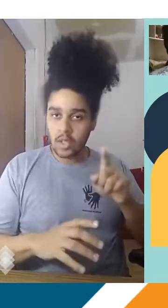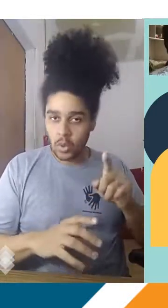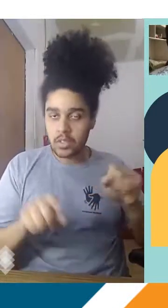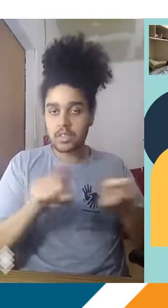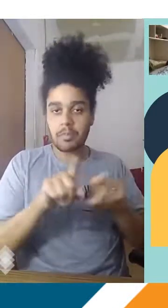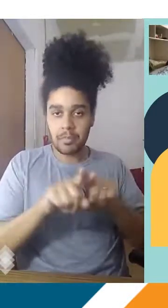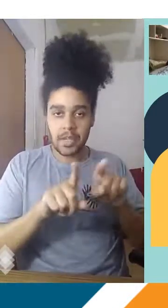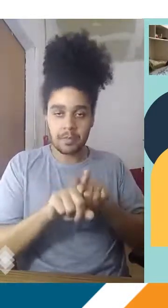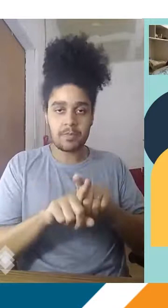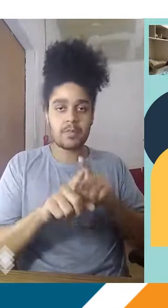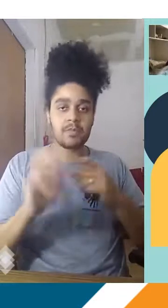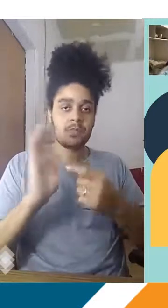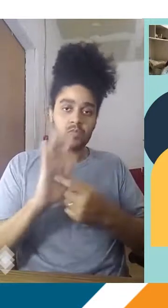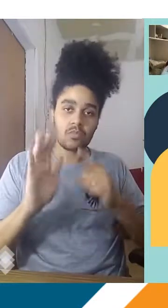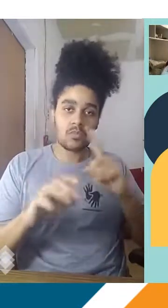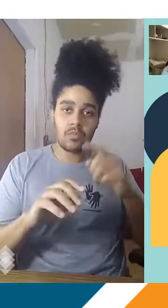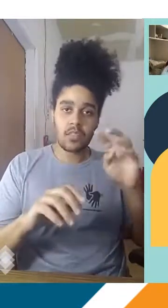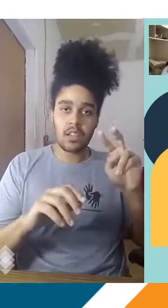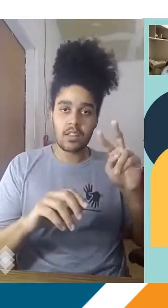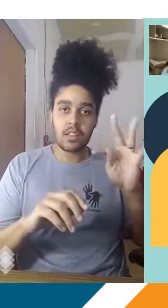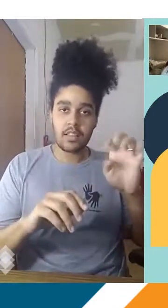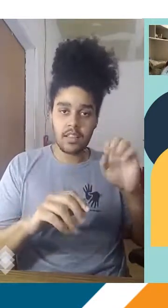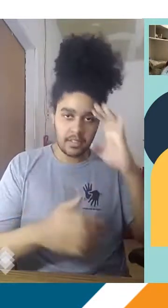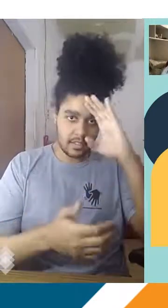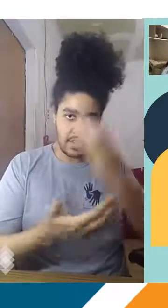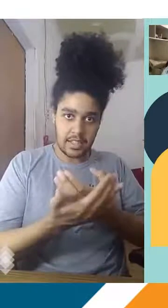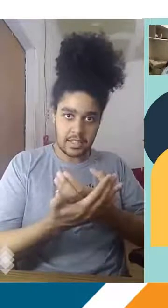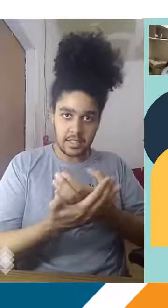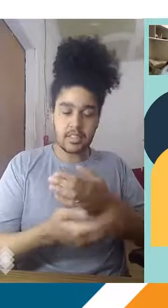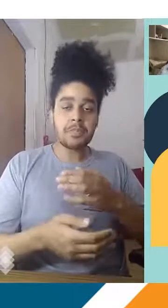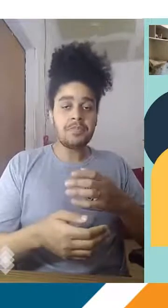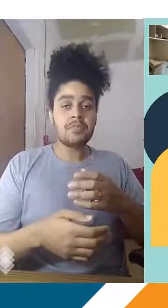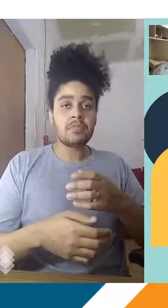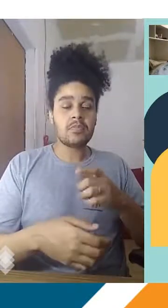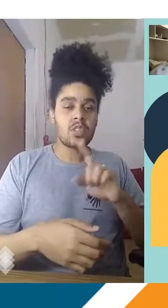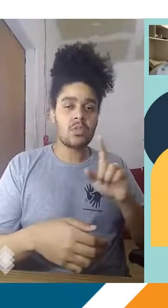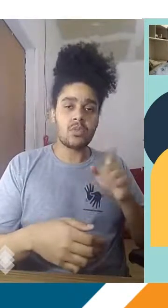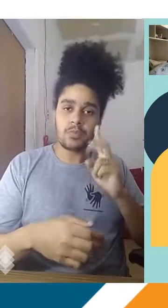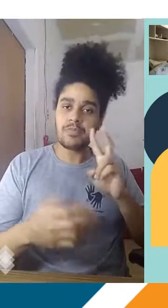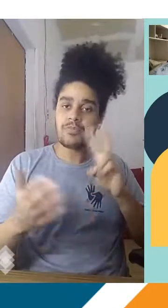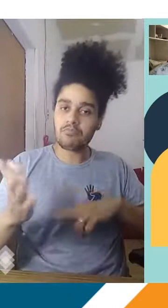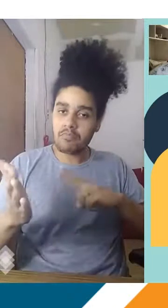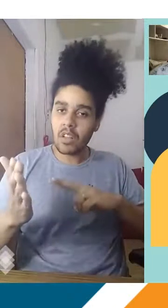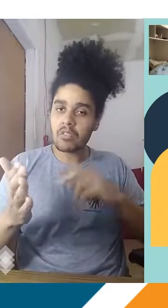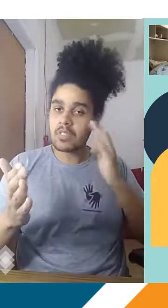direcionamento e da apresentação da sua tese. Como isso funciona? Pois bem, vamos dar uma lida para a gente entender.